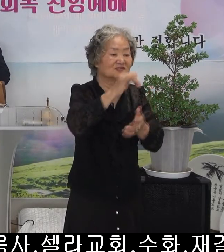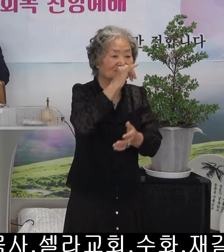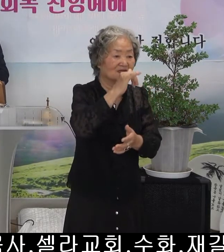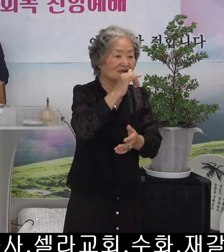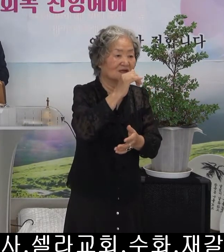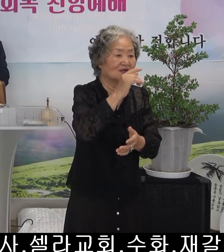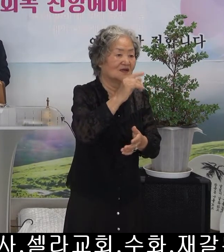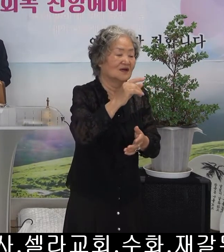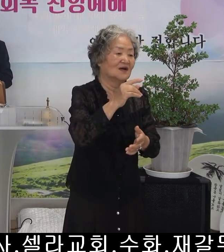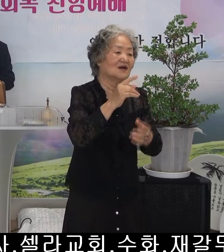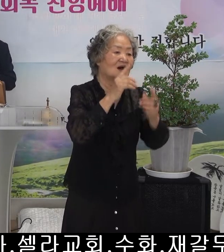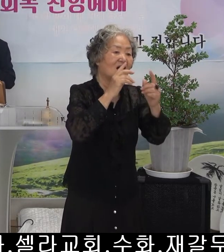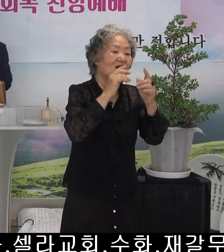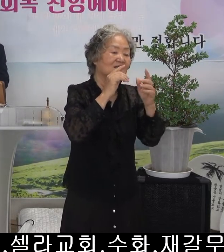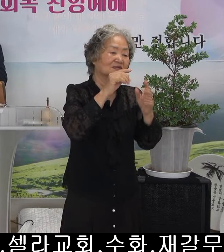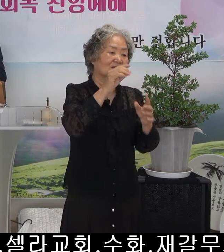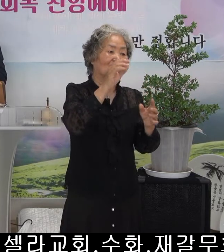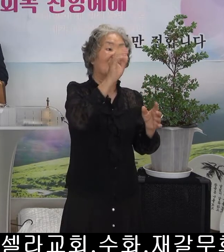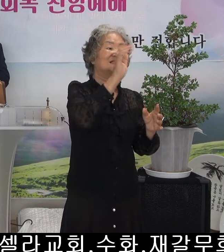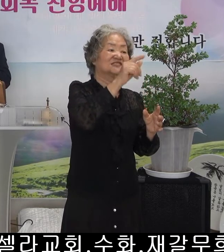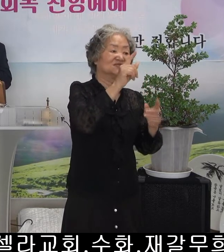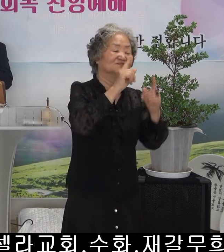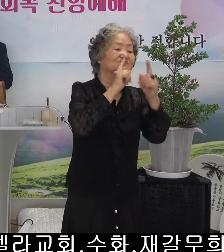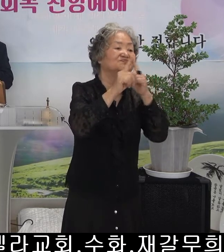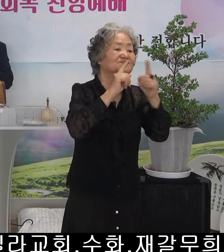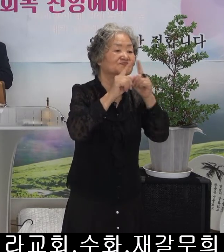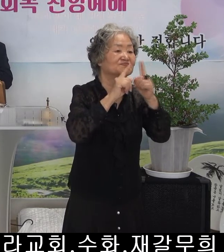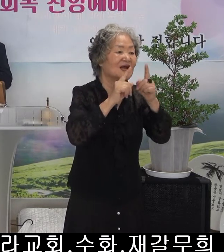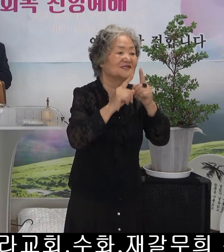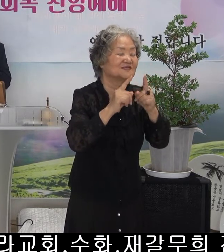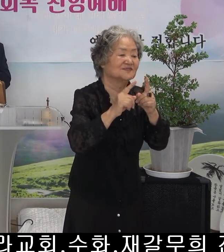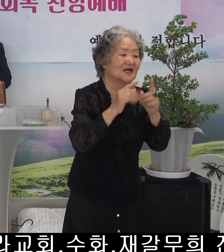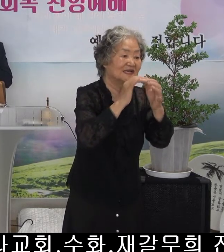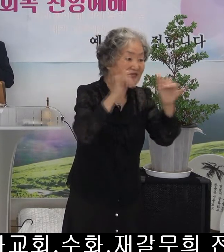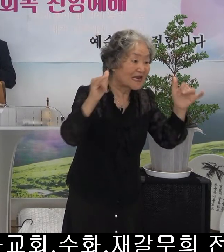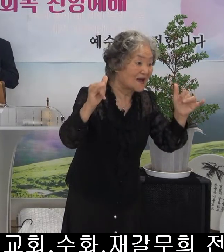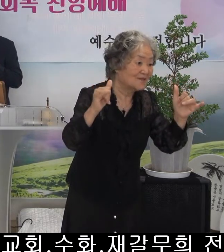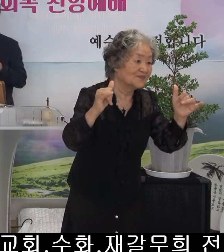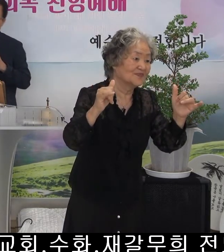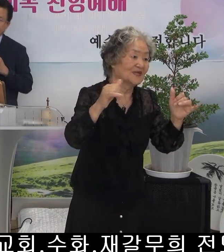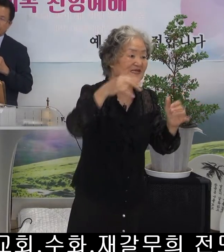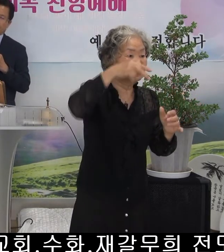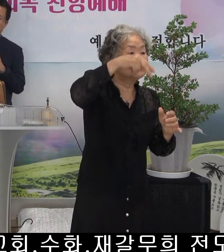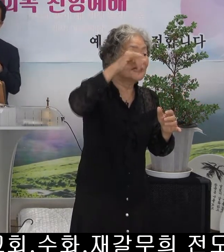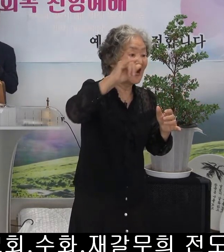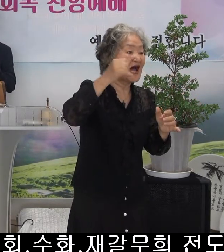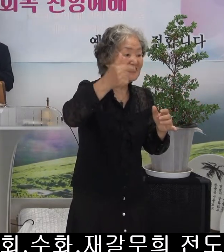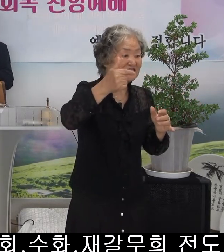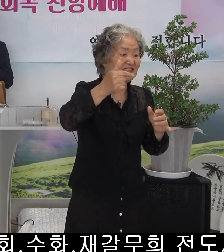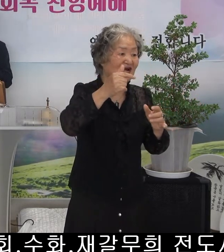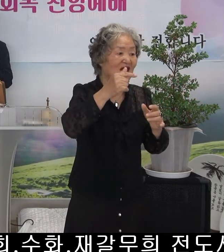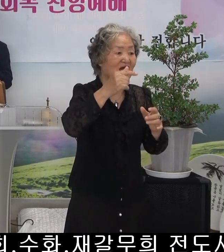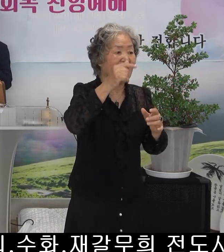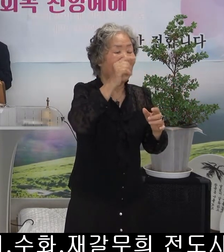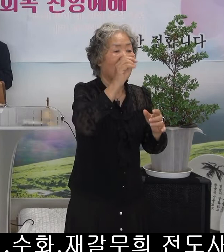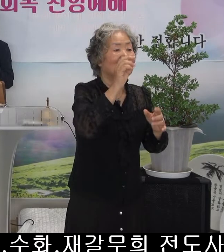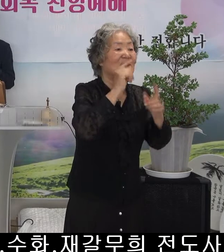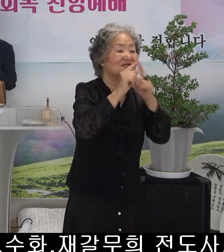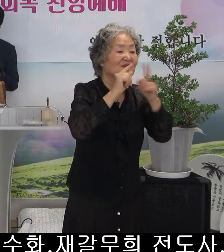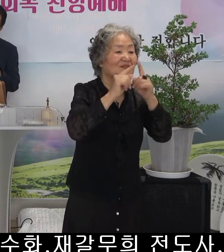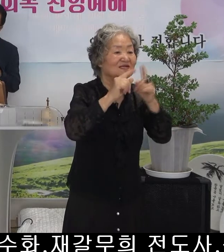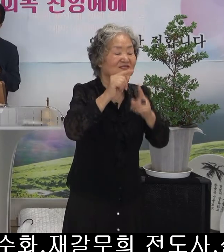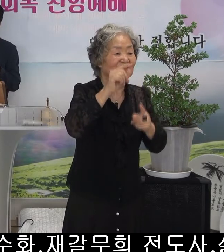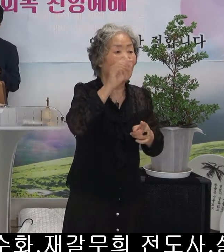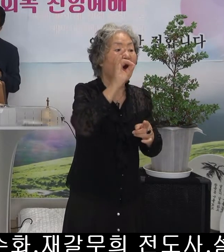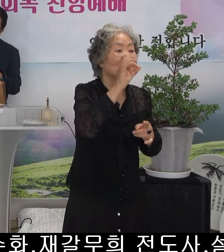그래서 사람의 말을 믿는다라는 뜻이 되는 것이에요. 그런데 이 믿음 신자를 갖다가 우리가 서로를 믿을 때